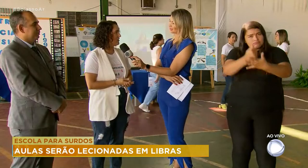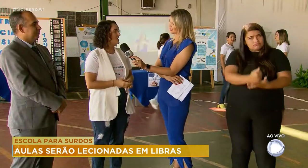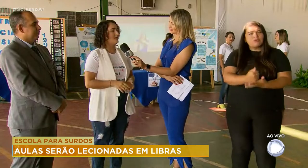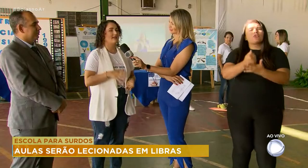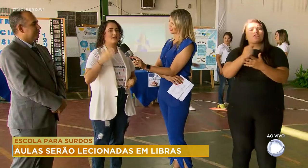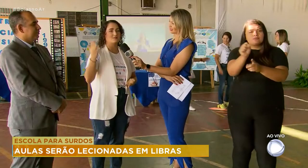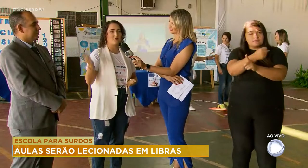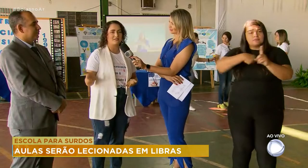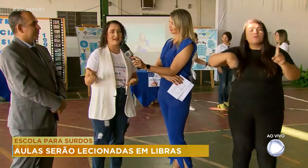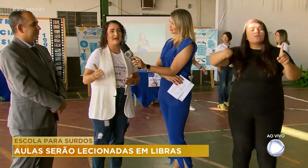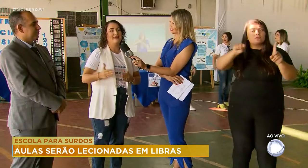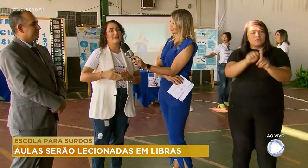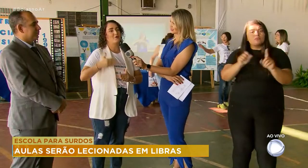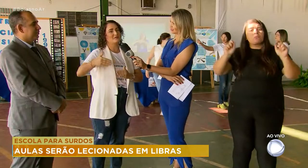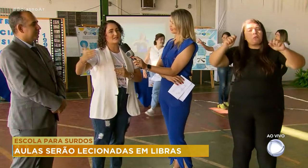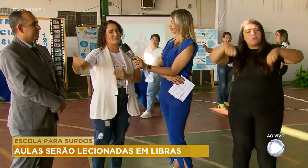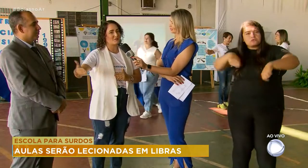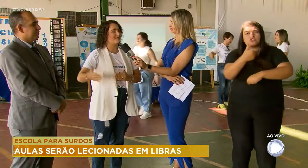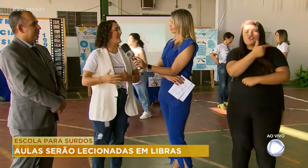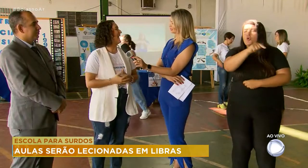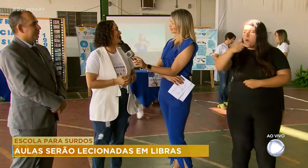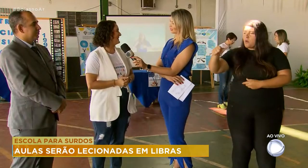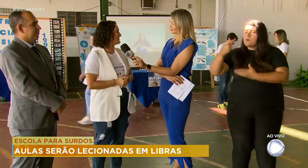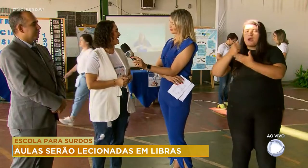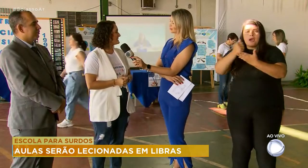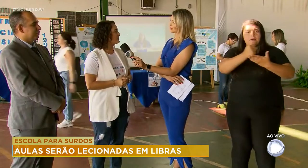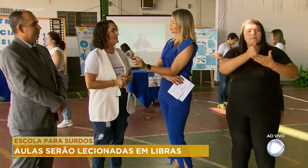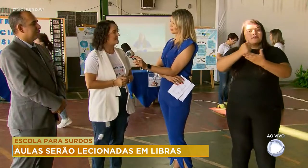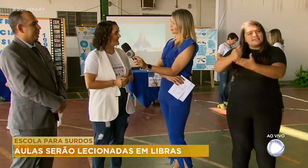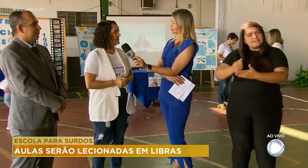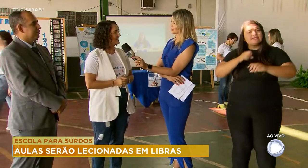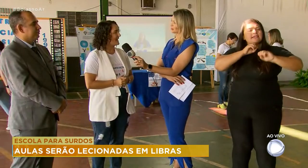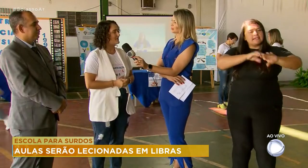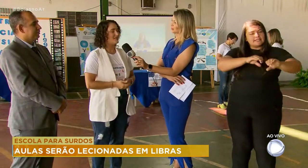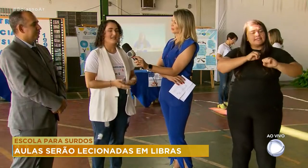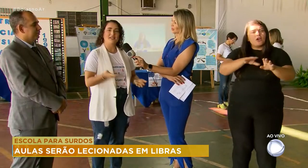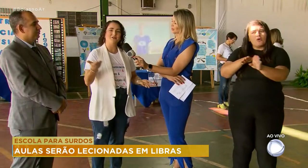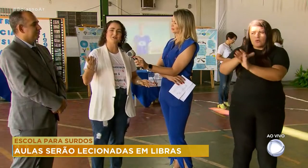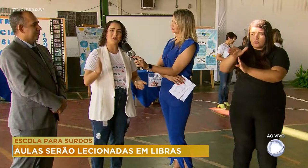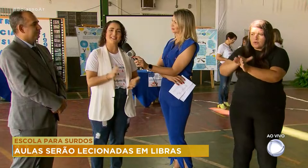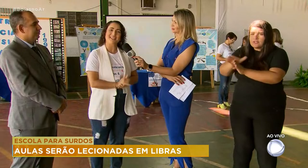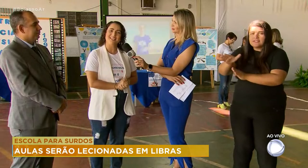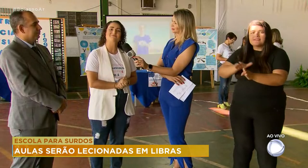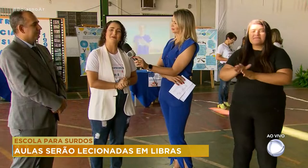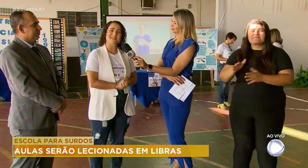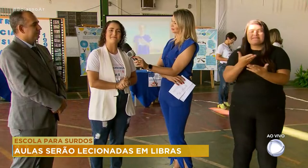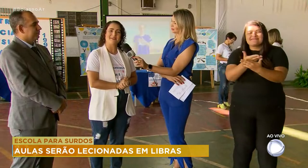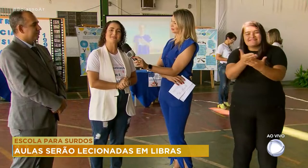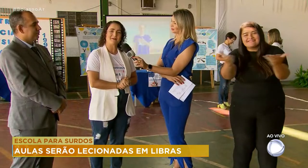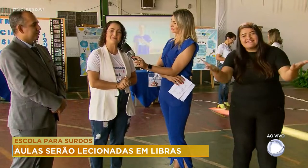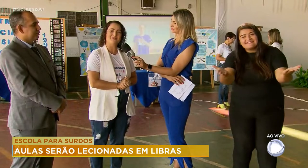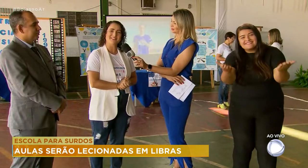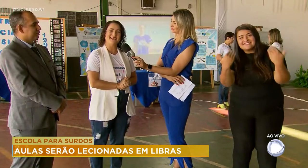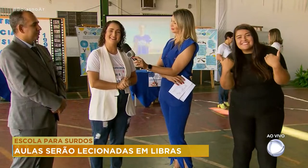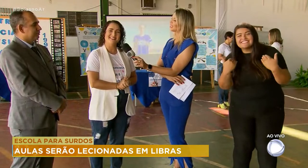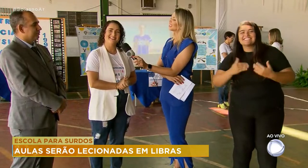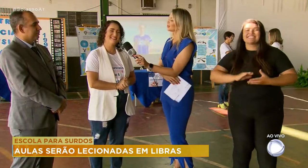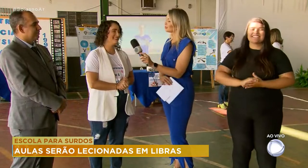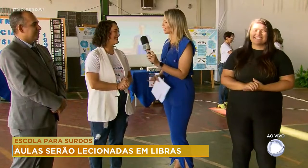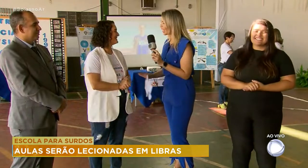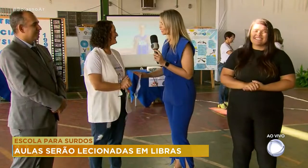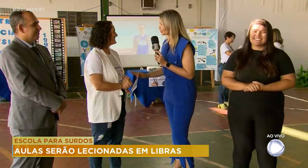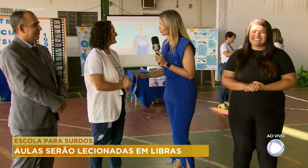social, né, que elas podem estar em outras questões, além da educação, também seriam orientados. E a nossa escola está aqui, de portas abertas, esperando vocês.